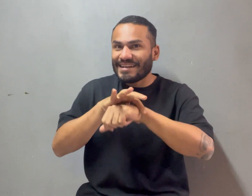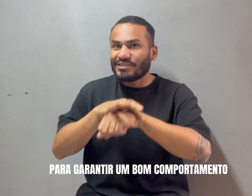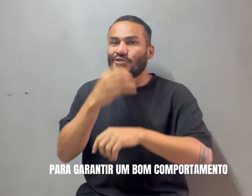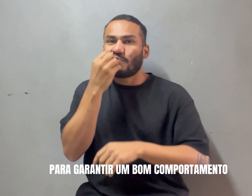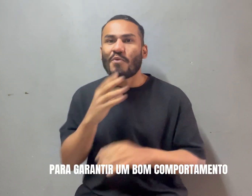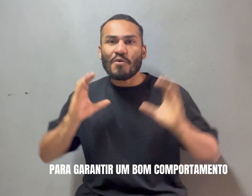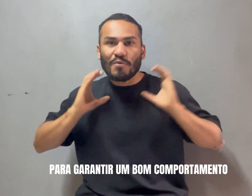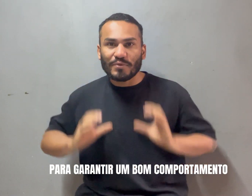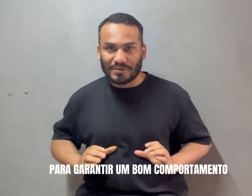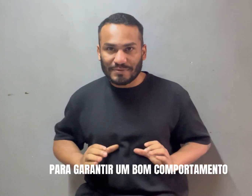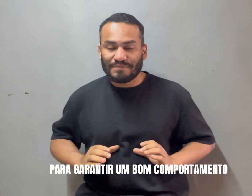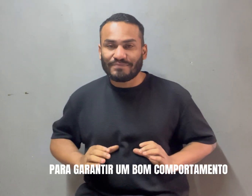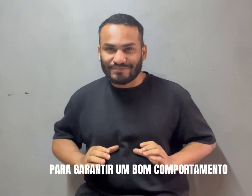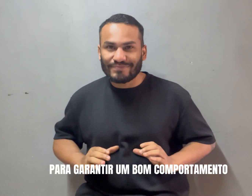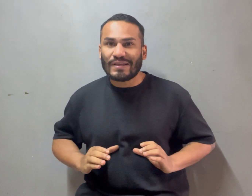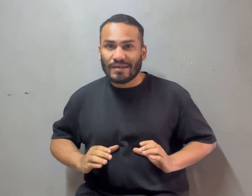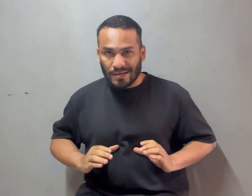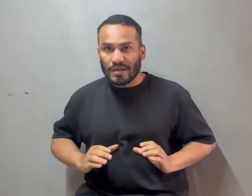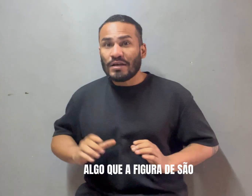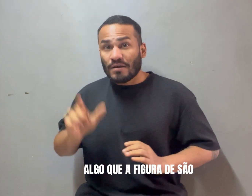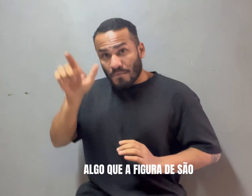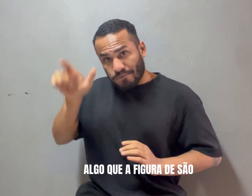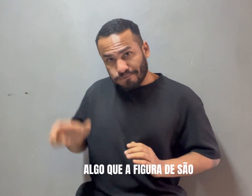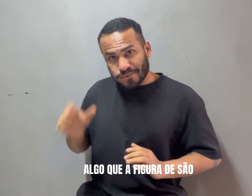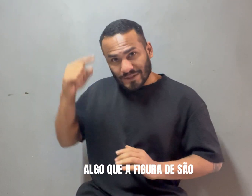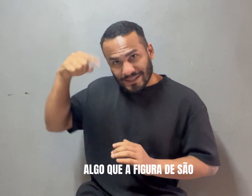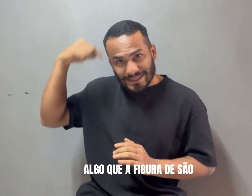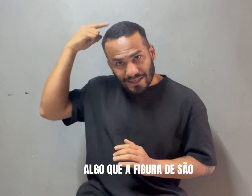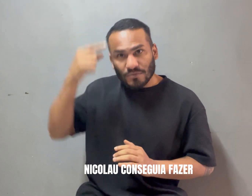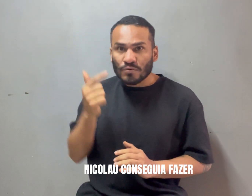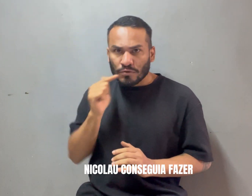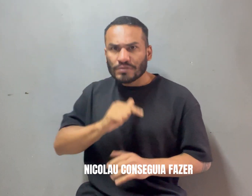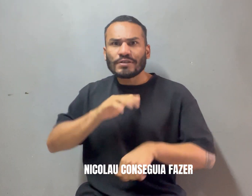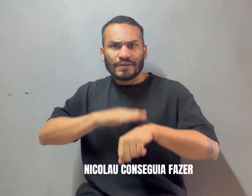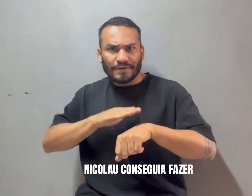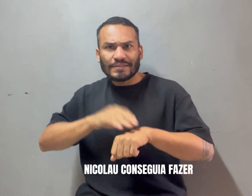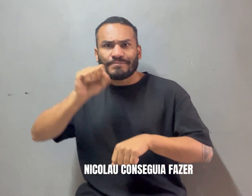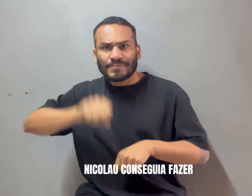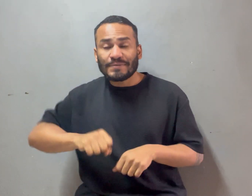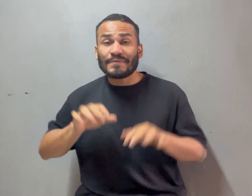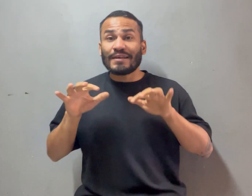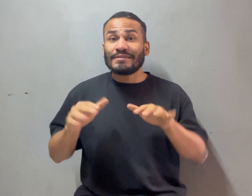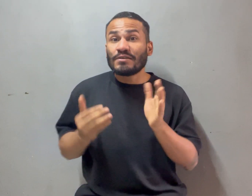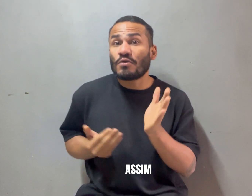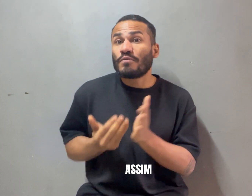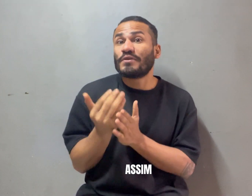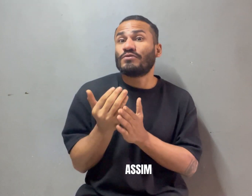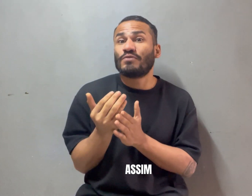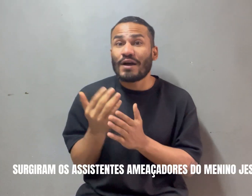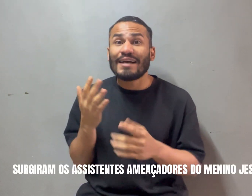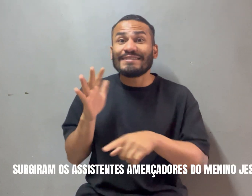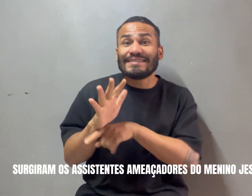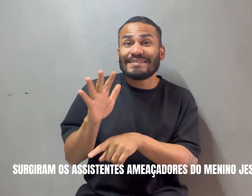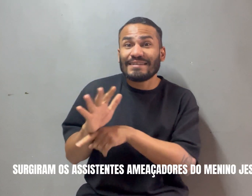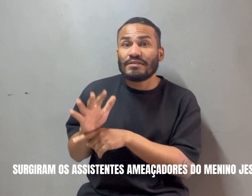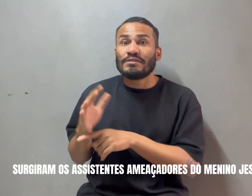para garantir um bom comportamento, algo que a figura de São Nicolau conseguia fazer. Assim, surgiram os